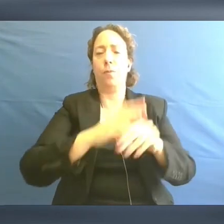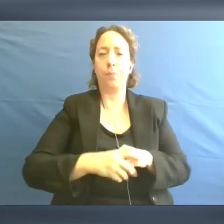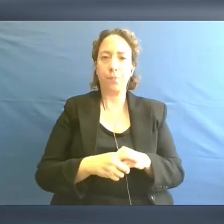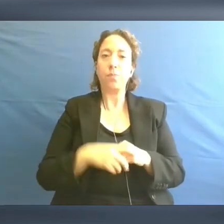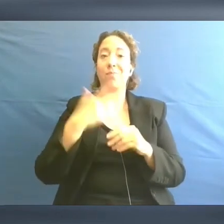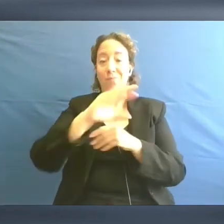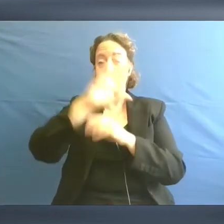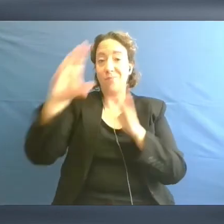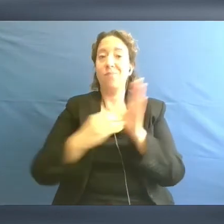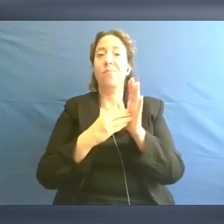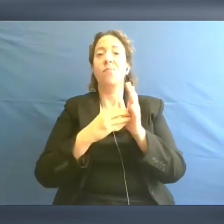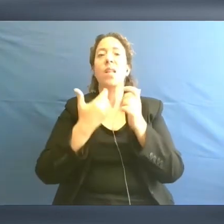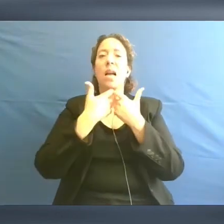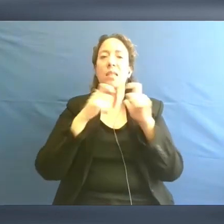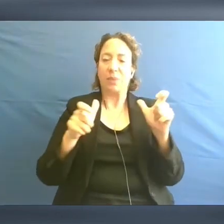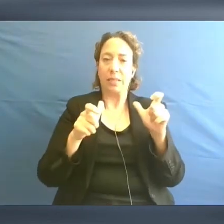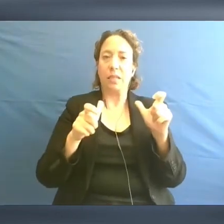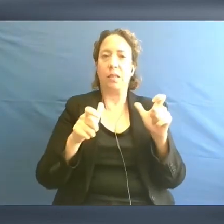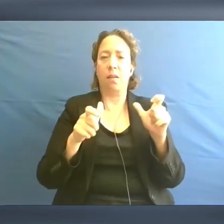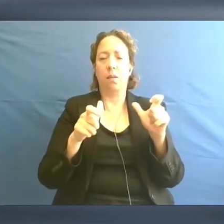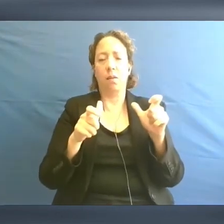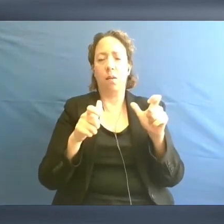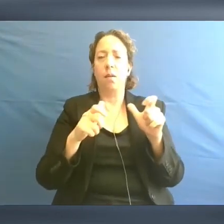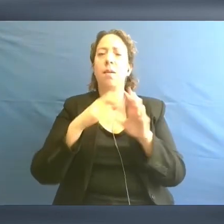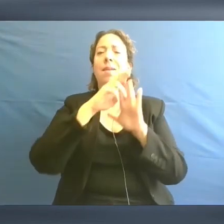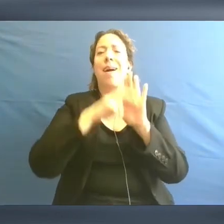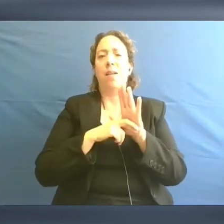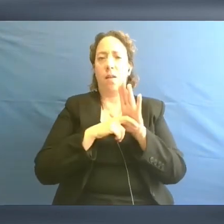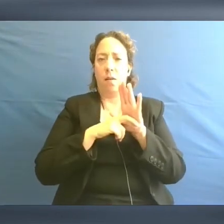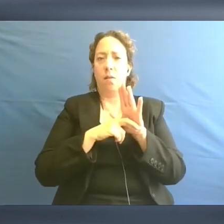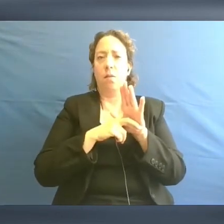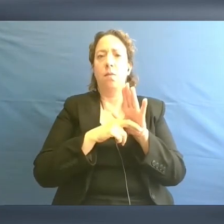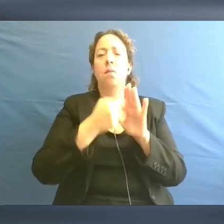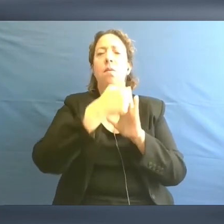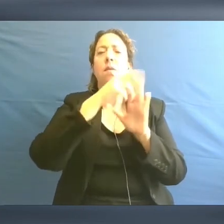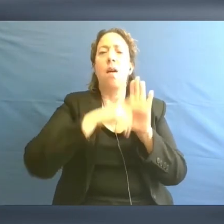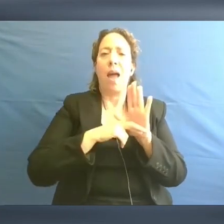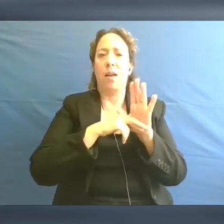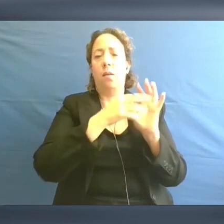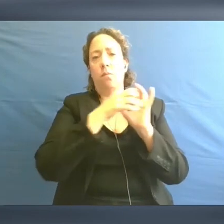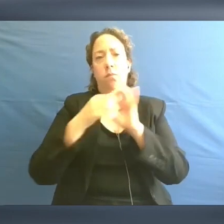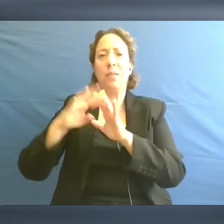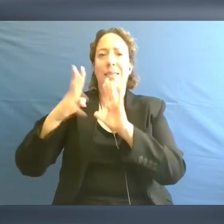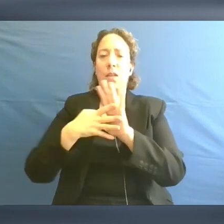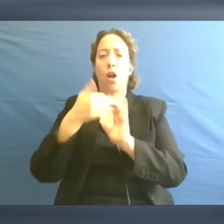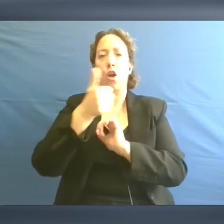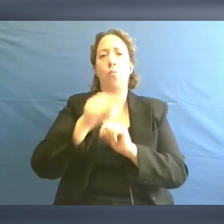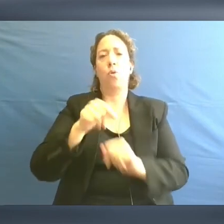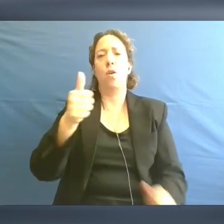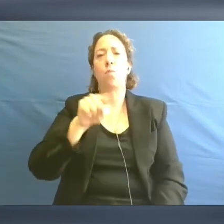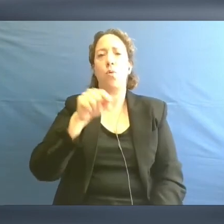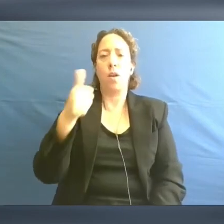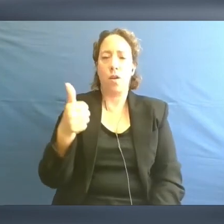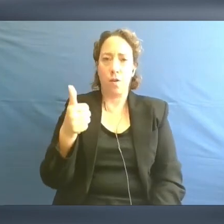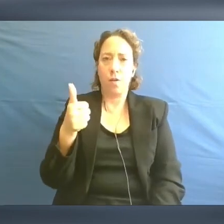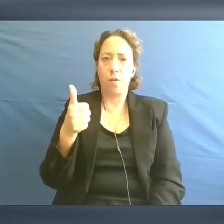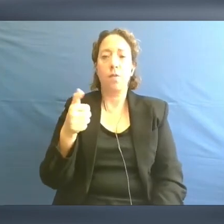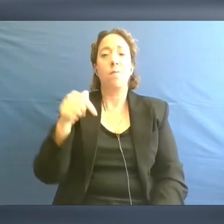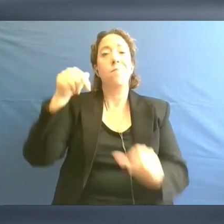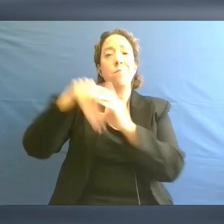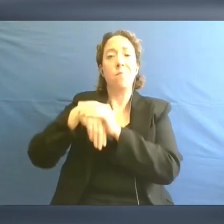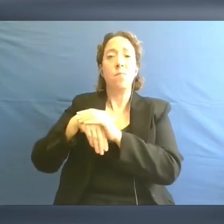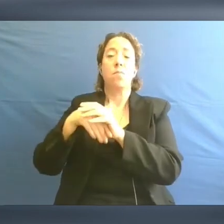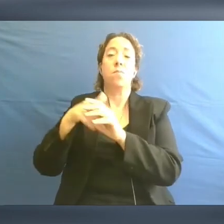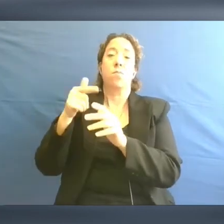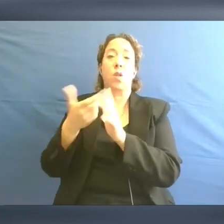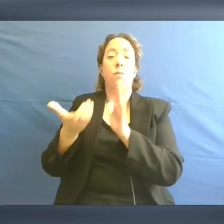s'appelle Accessibility Requirements Mapping. Dans les règles, ici, c'est pour une règle qui est associée au critère 1.1.1, dans lequel on a donc cette partie